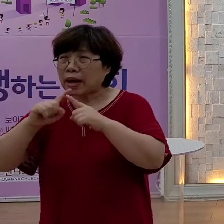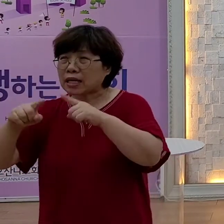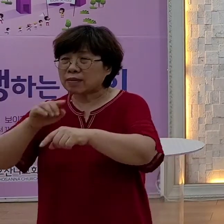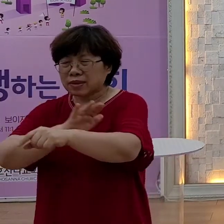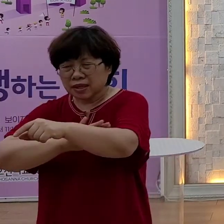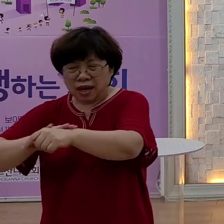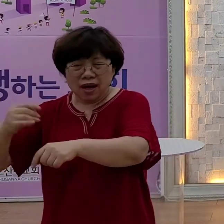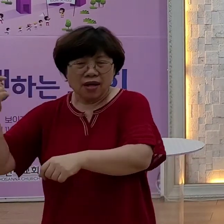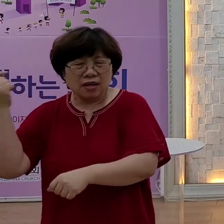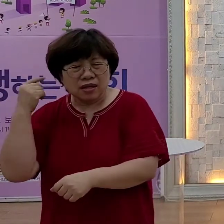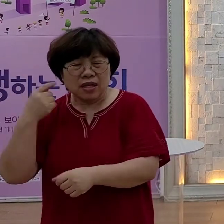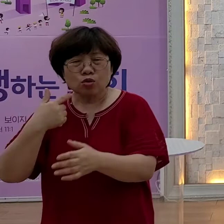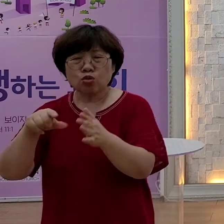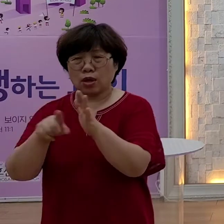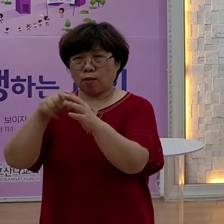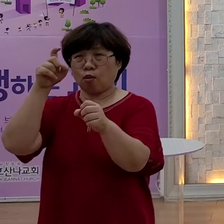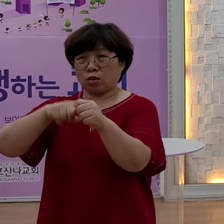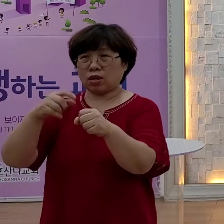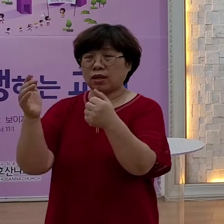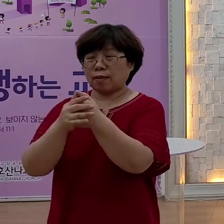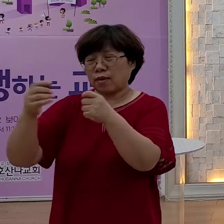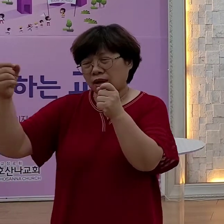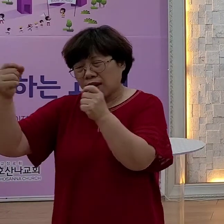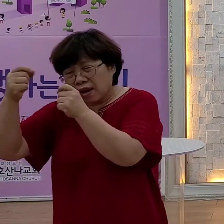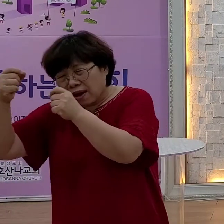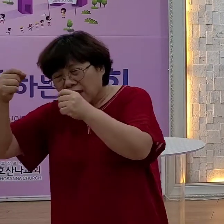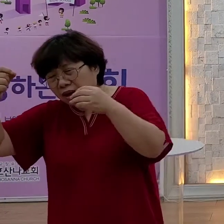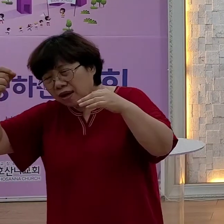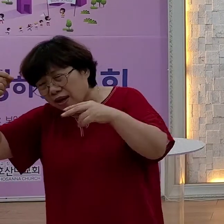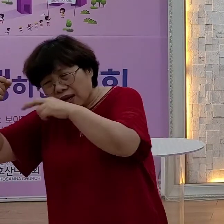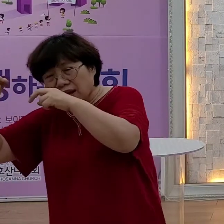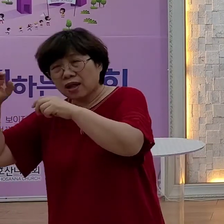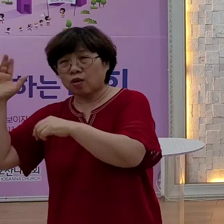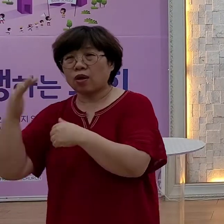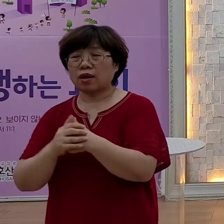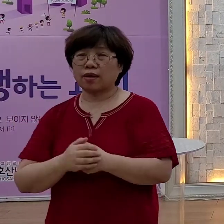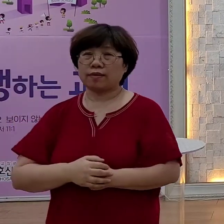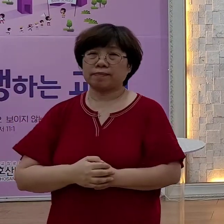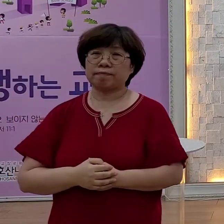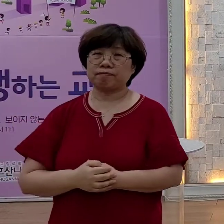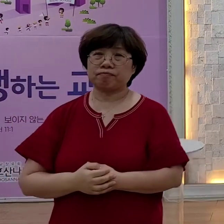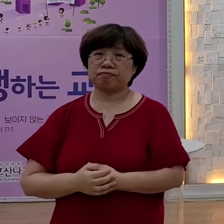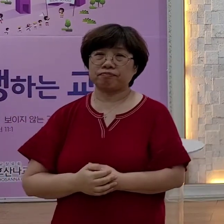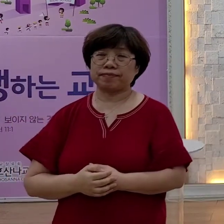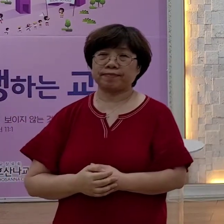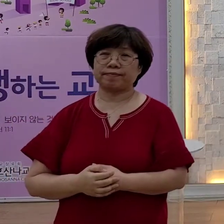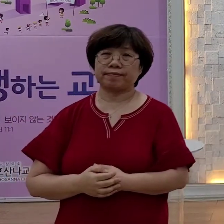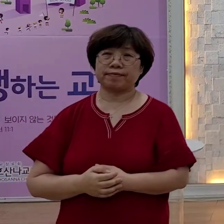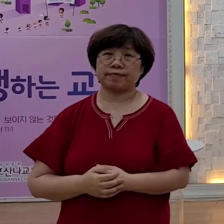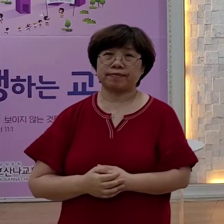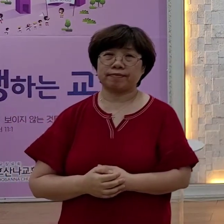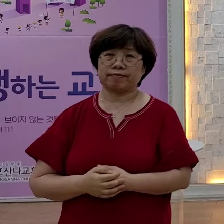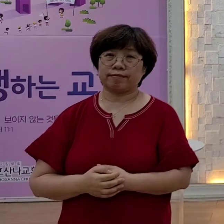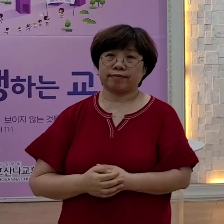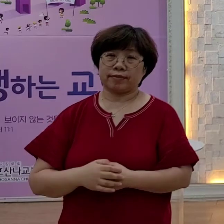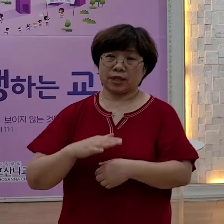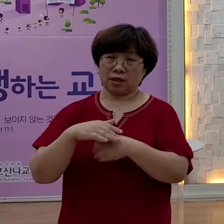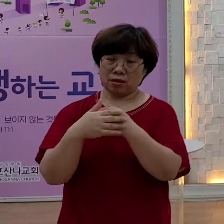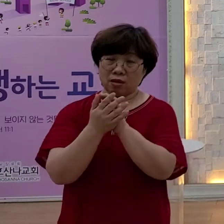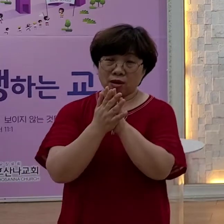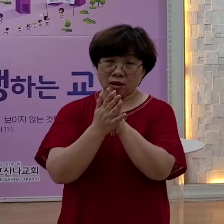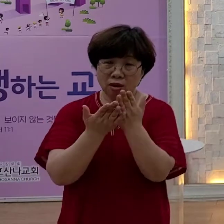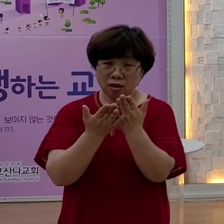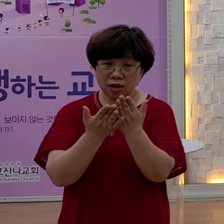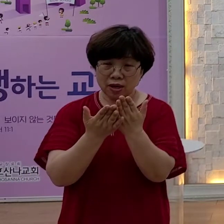위함이다. 가까이 가서 말씀 듣기 위함이다라고 설명하고 있습니다. 자, 성경은요,